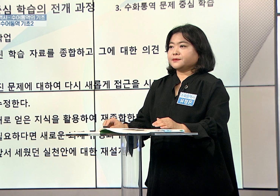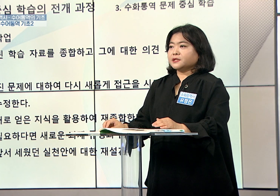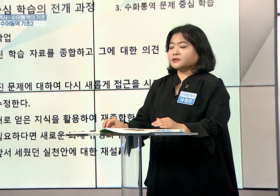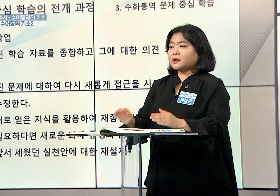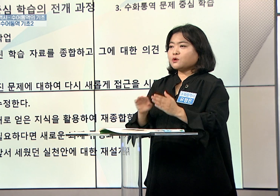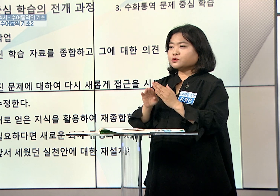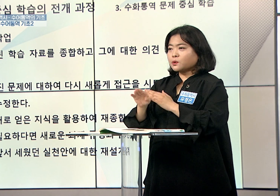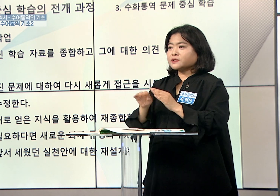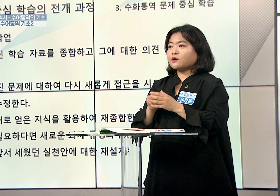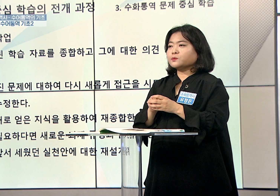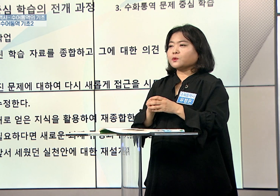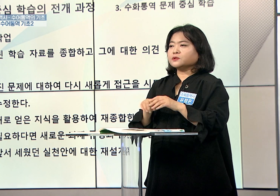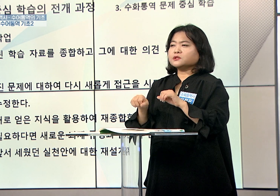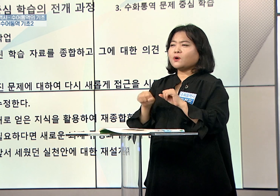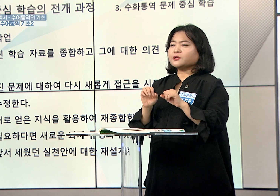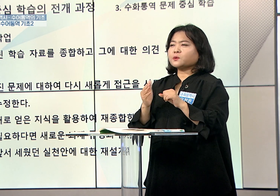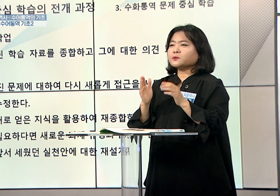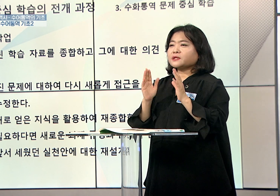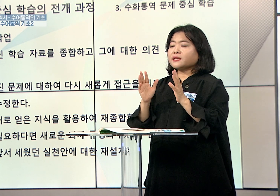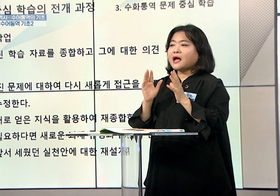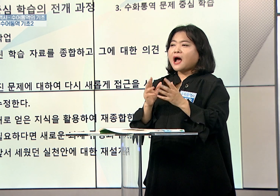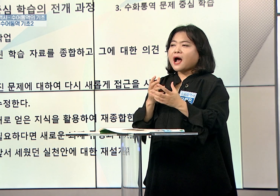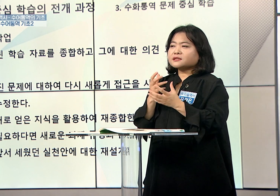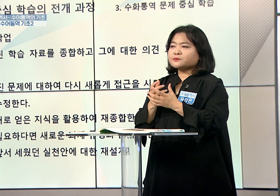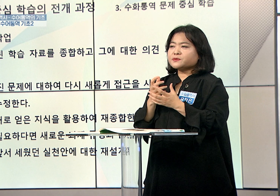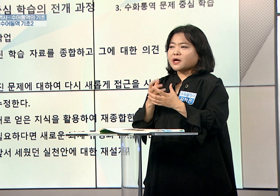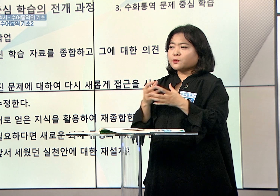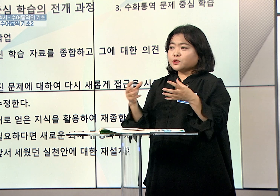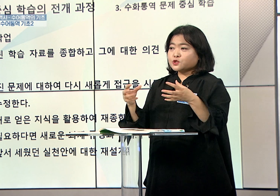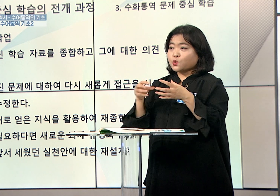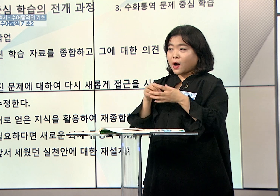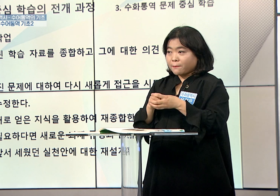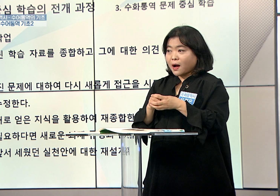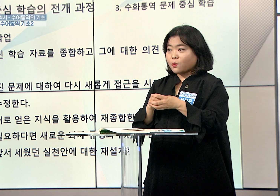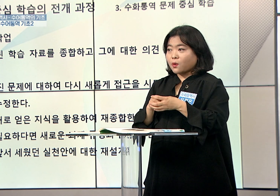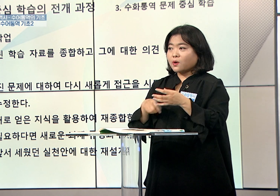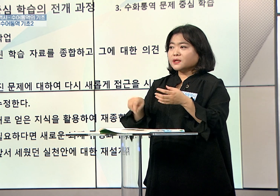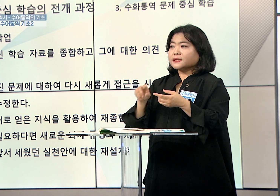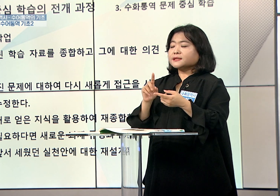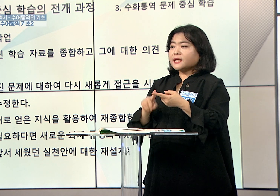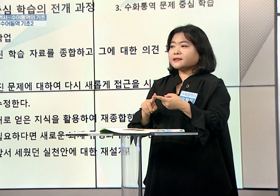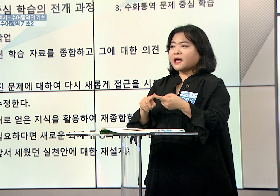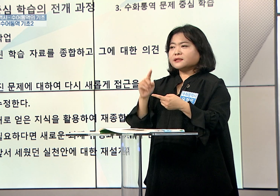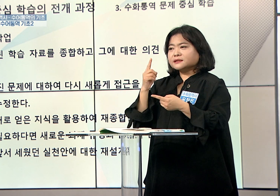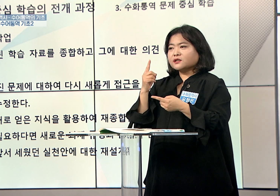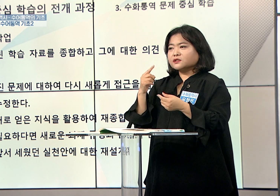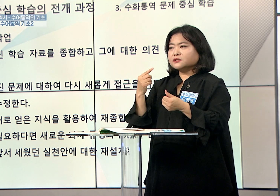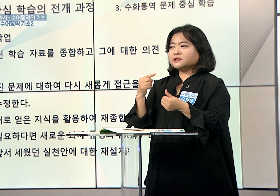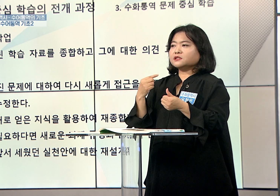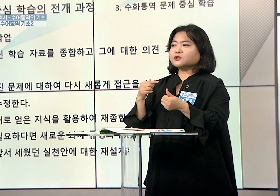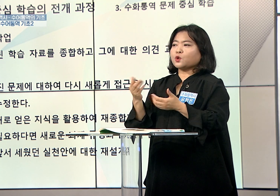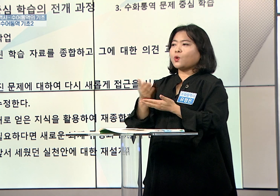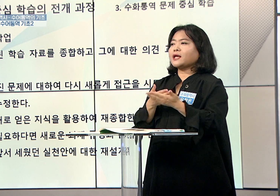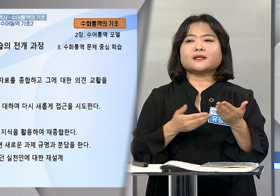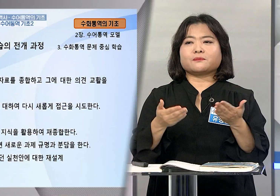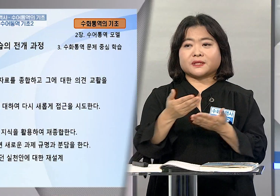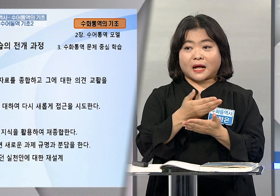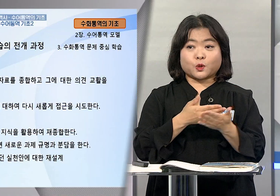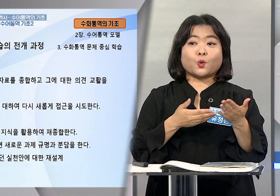그 다음에 후속 작업으로는 활동된 학습 자료를 종합하고 그에 대한 의견을 교환입니다.